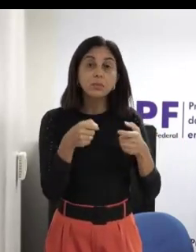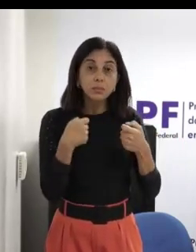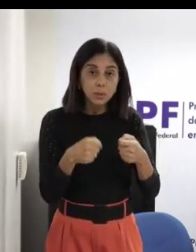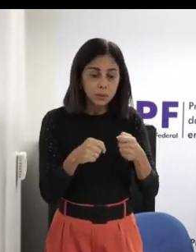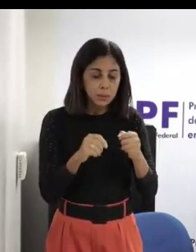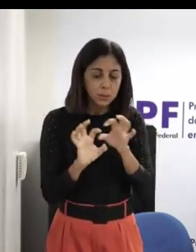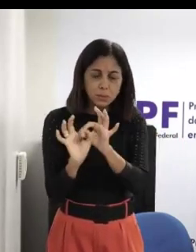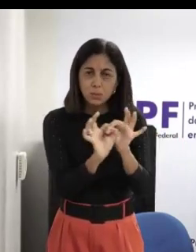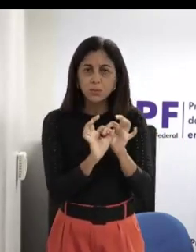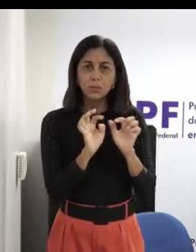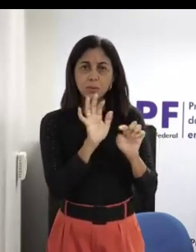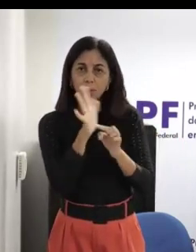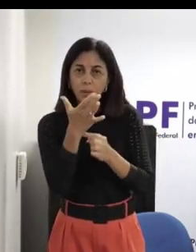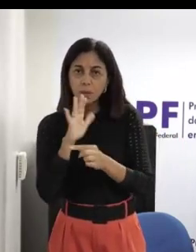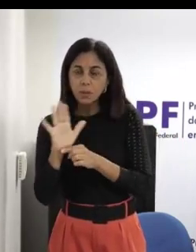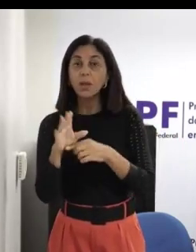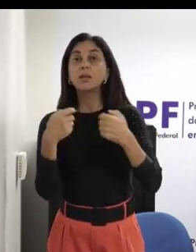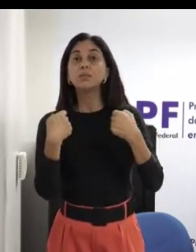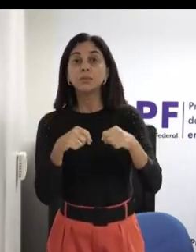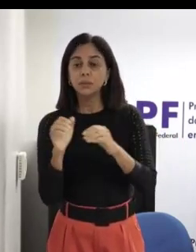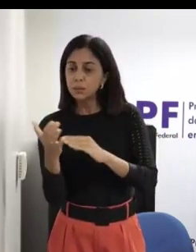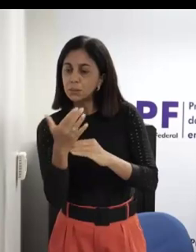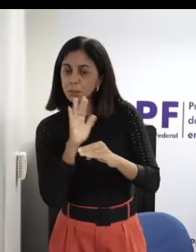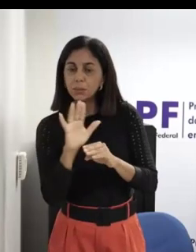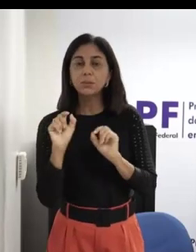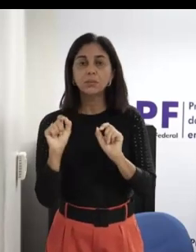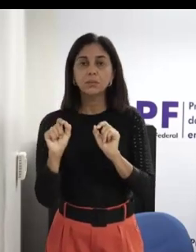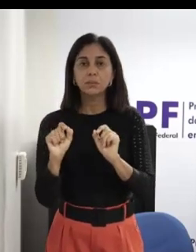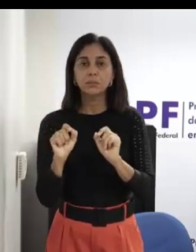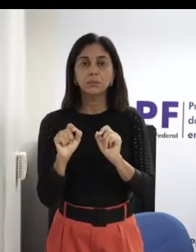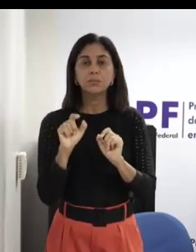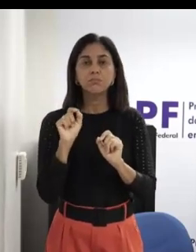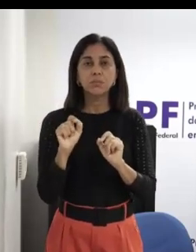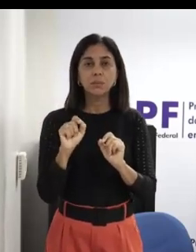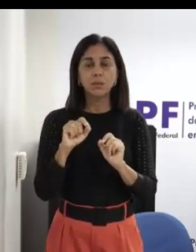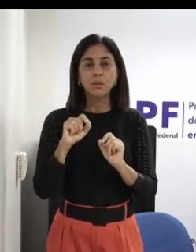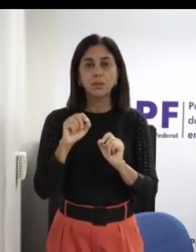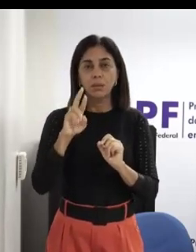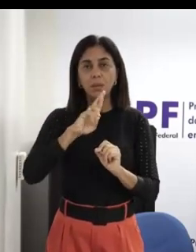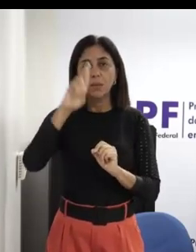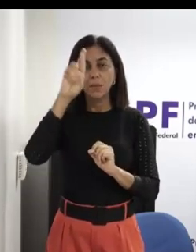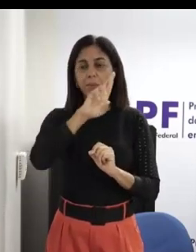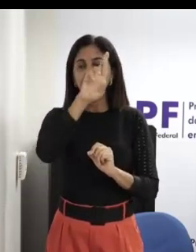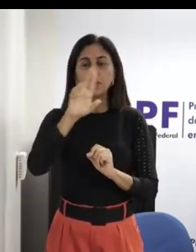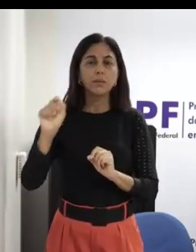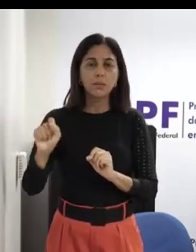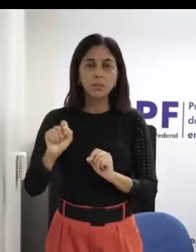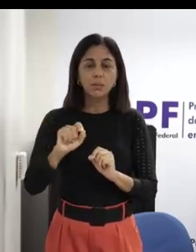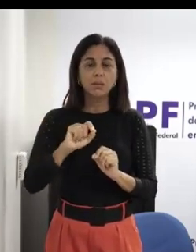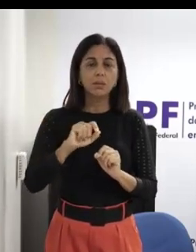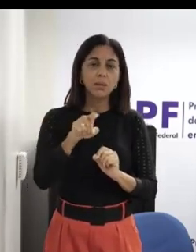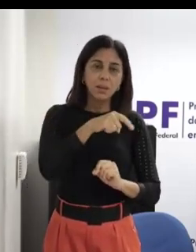responsabilidade de todos não ficar delegando resonar então isso aqui não vou mexer porque outro agente vai